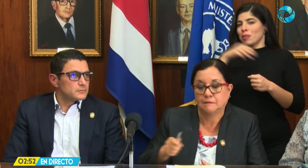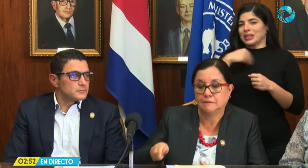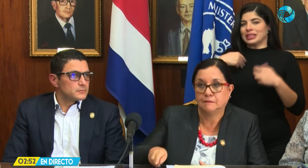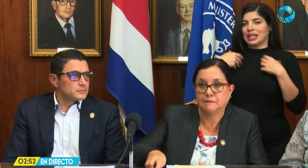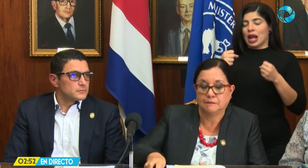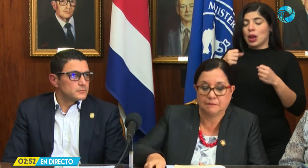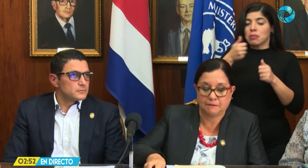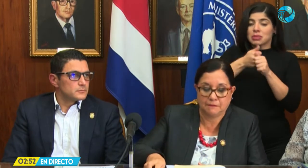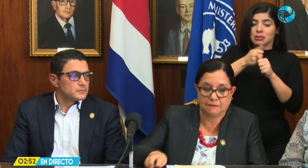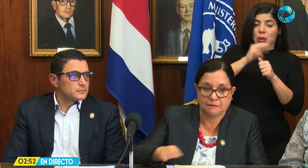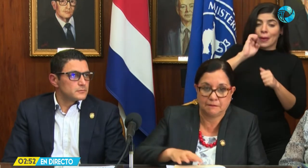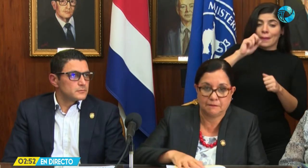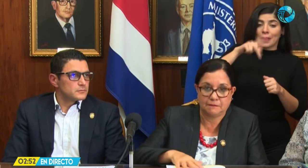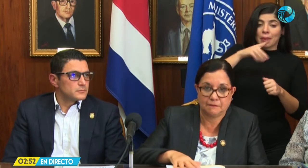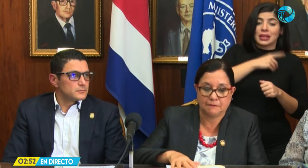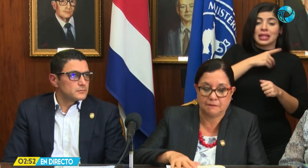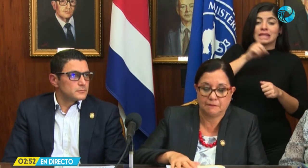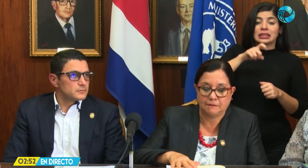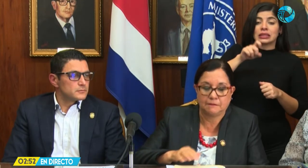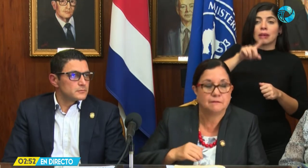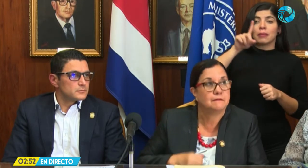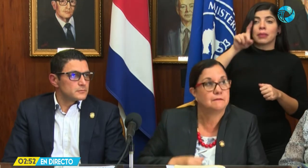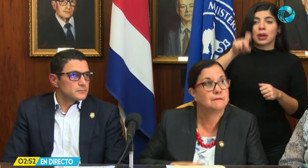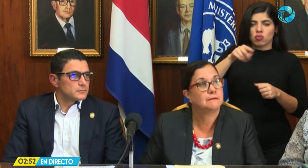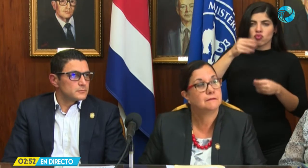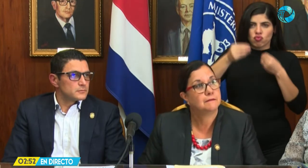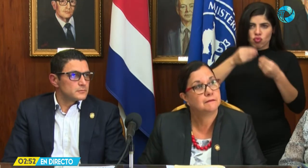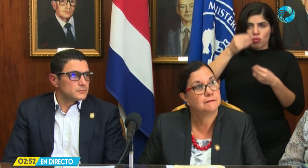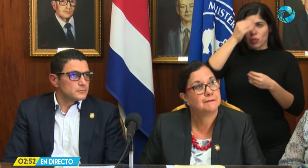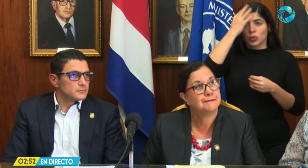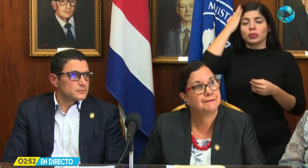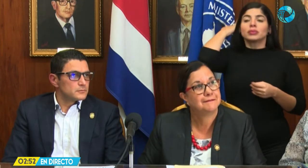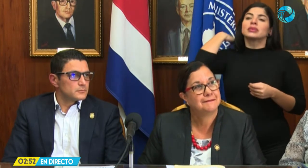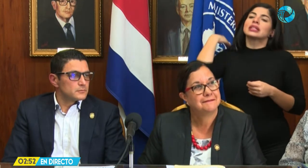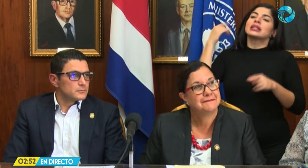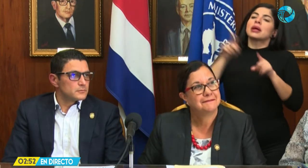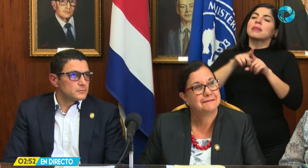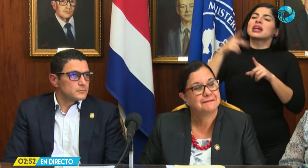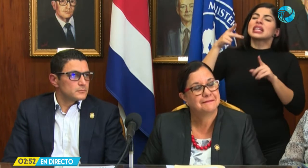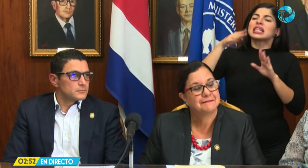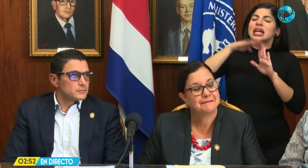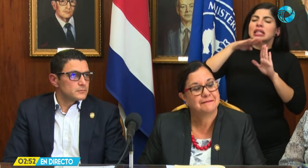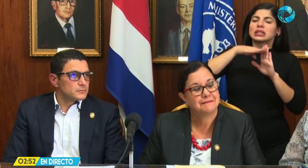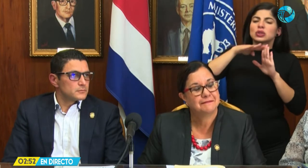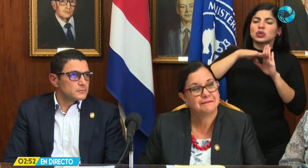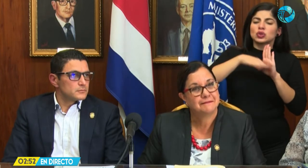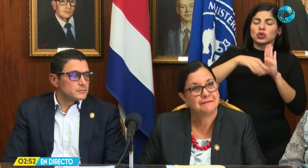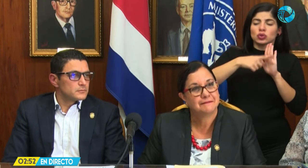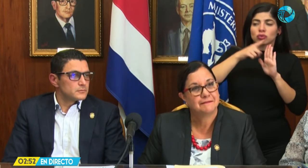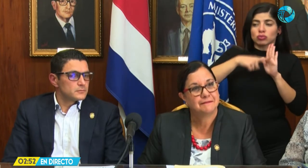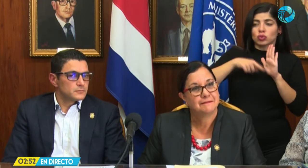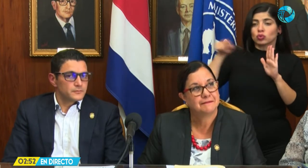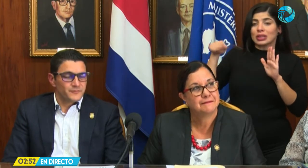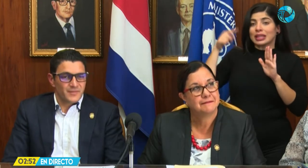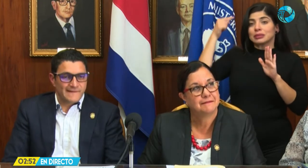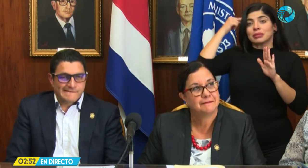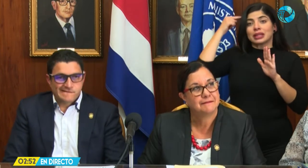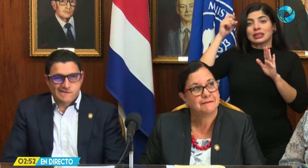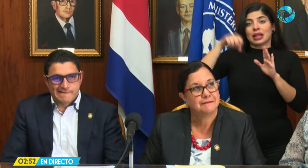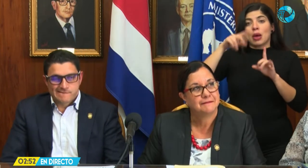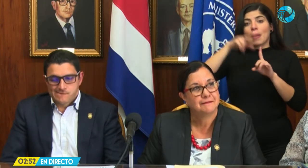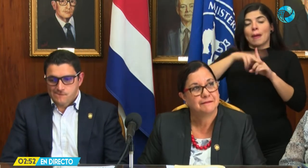algún director pueda consultar sobre los factores y si me especifican esos factores de riesgo también que ustedes consideran para poder